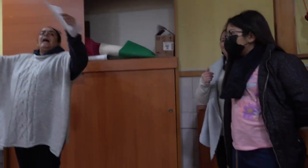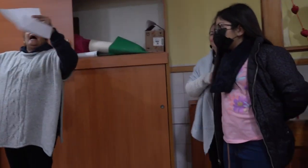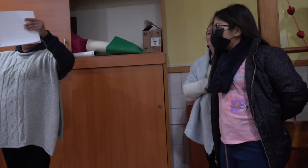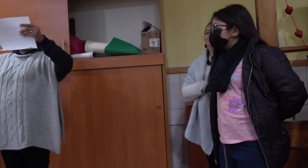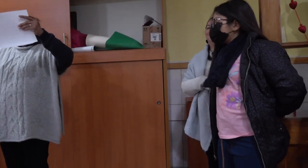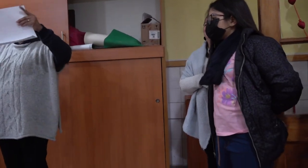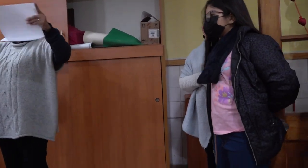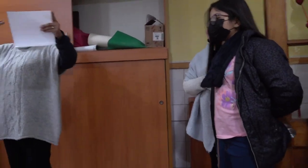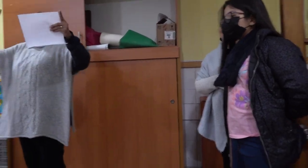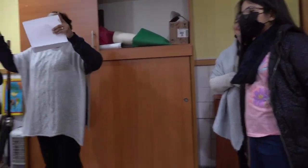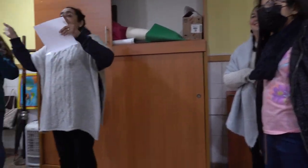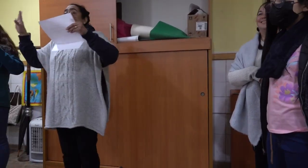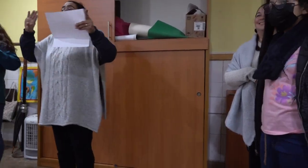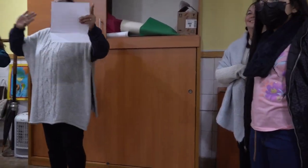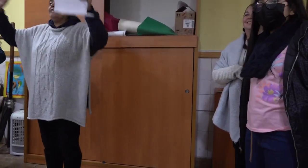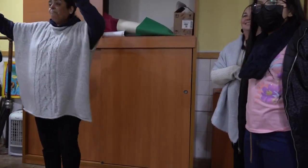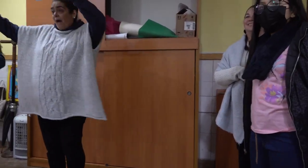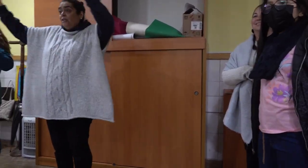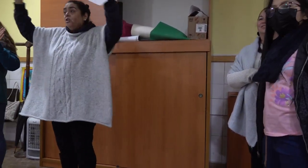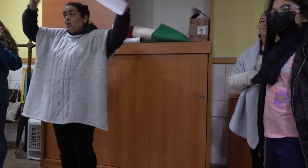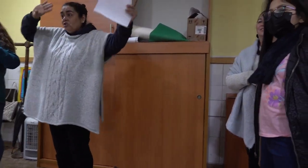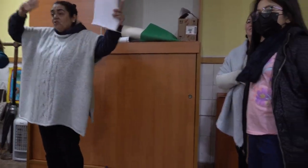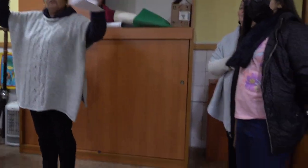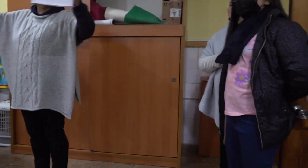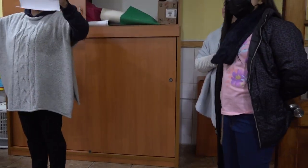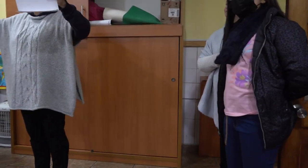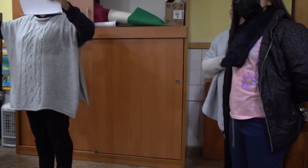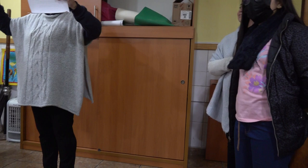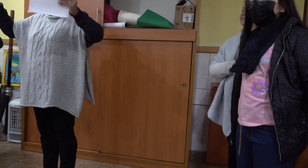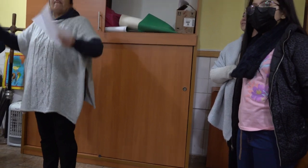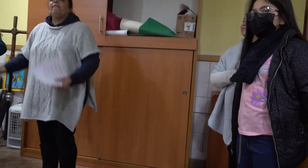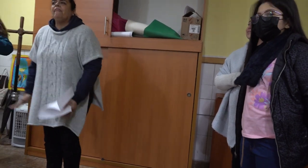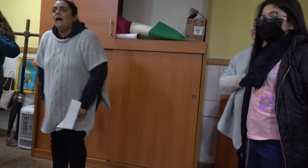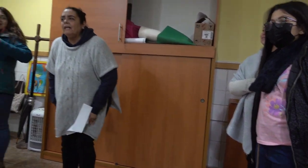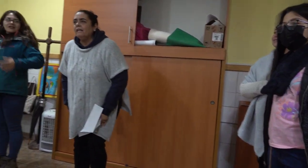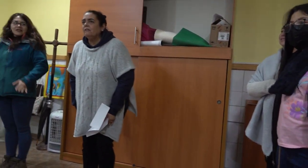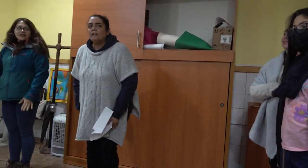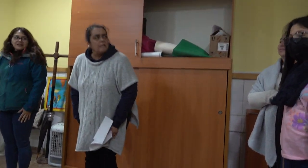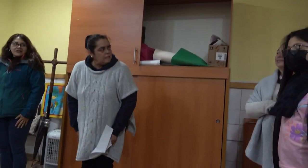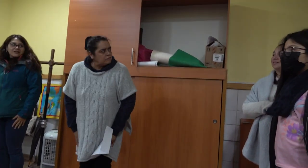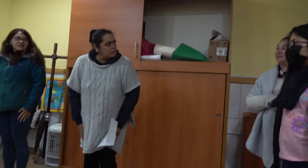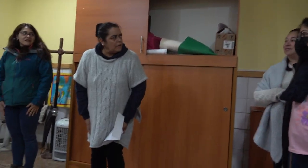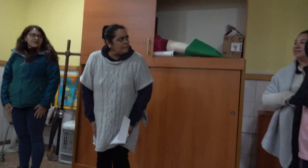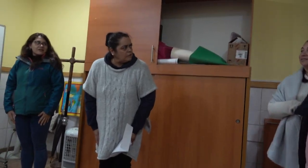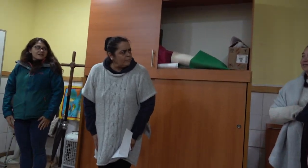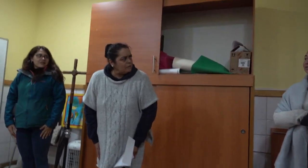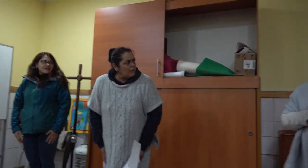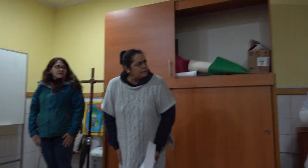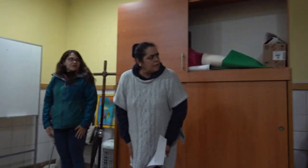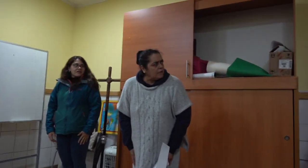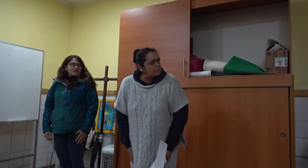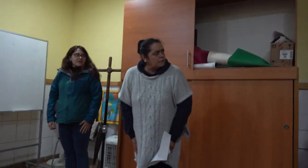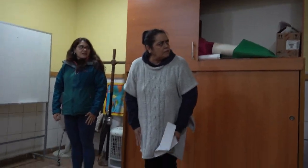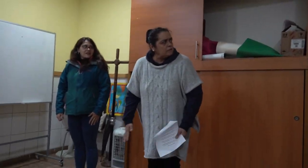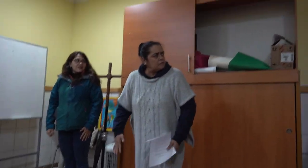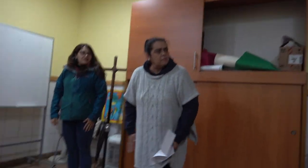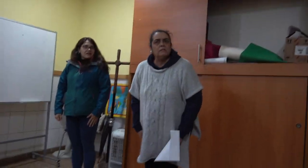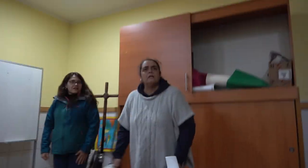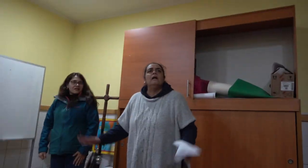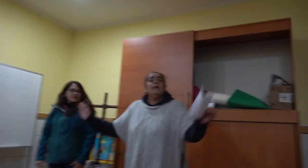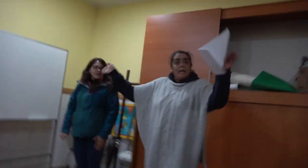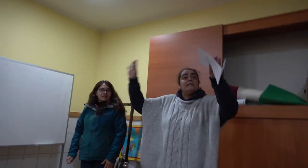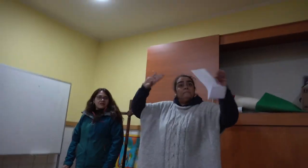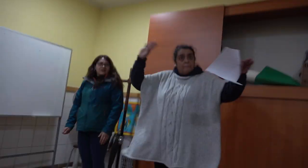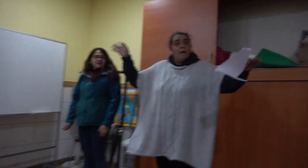Ya, alza las manos. Ya. Dale, así es, así te quedas un poco en la sala, ¿no es cierto?